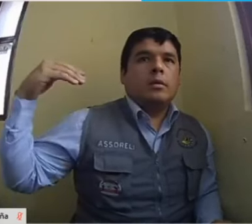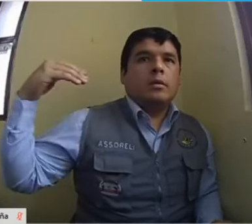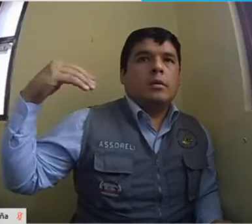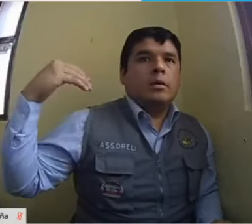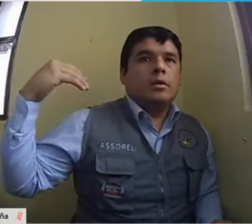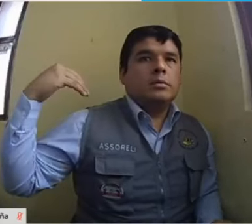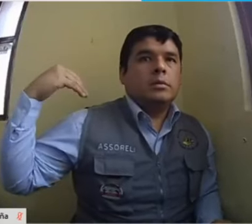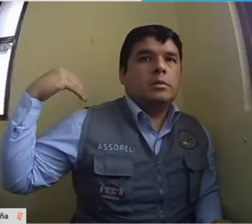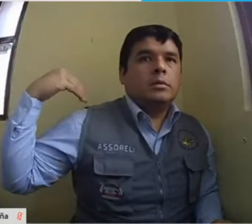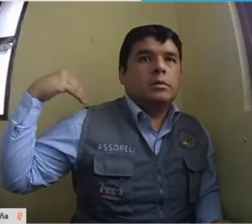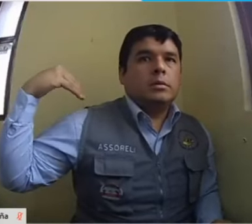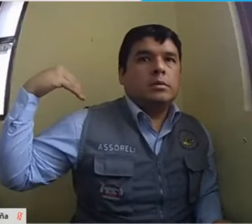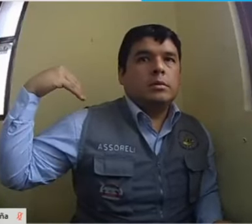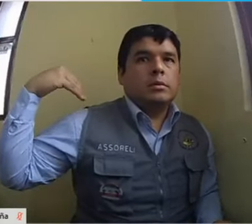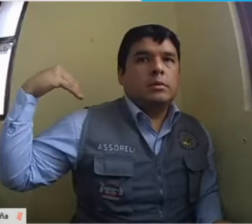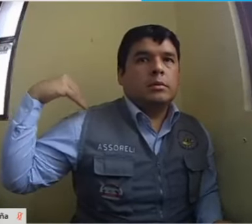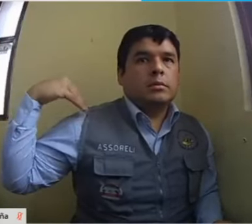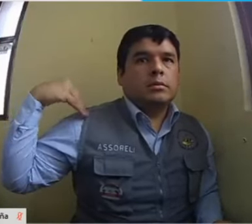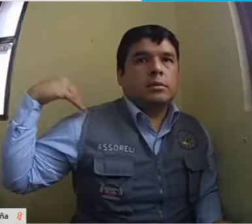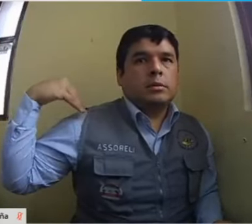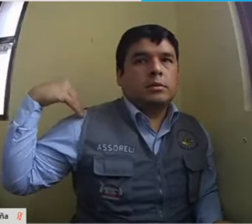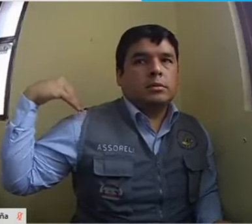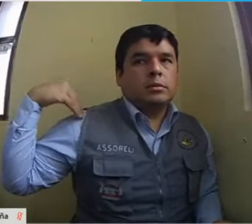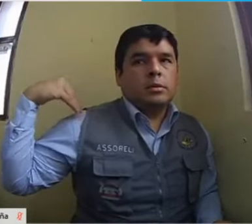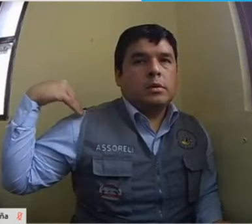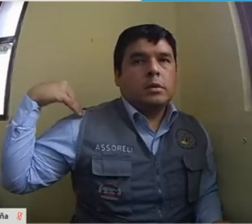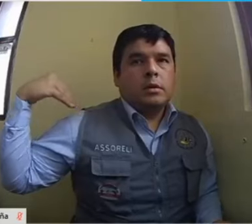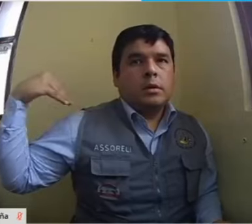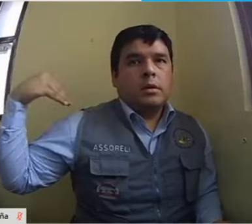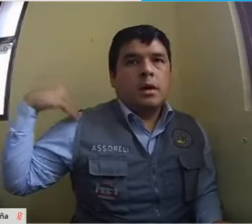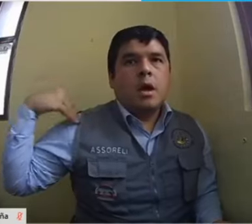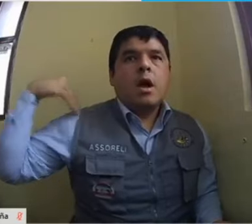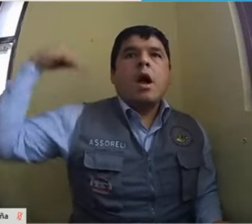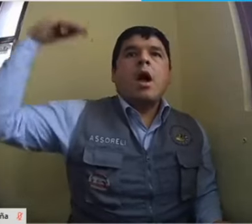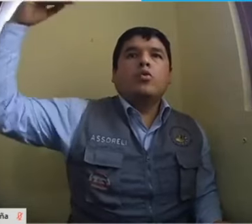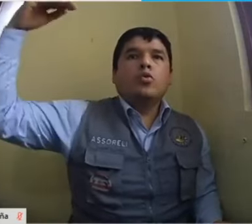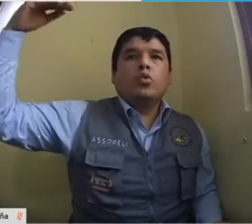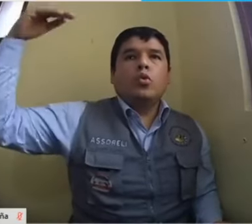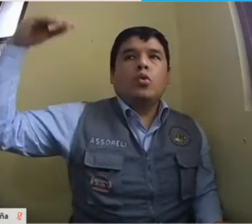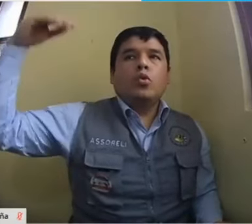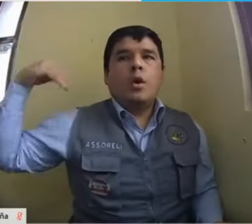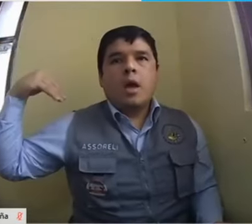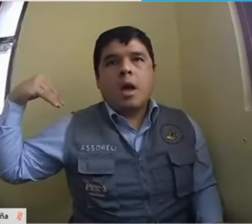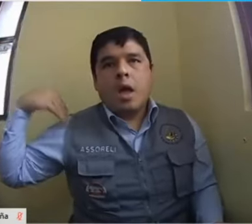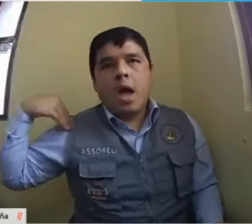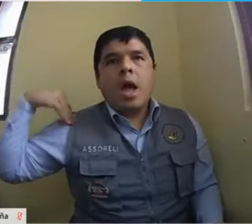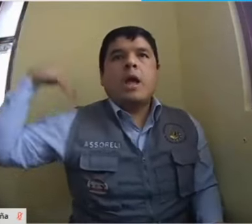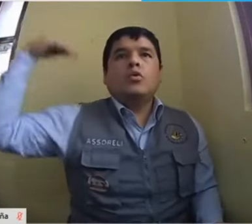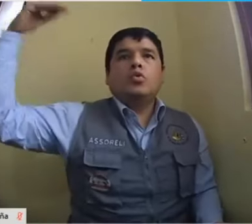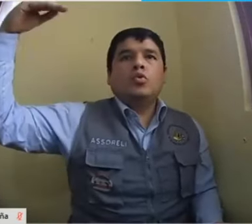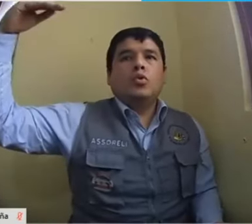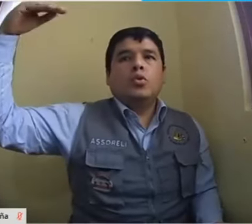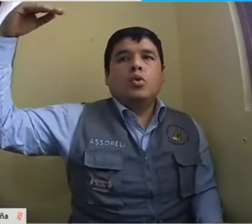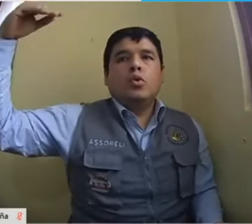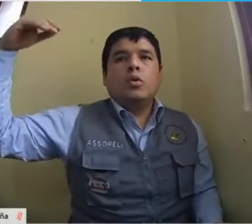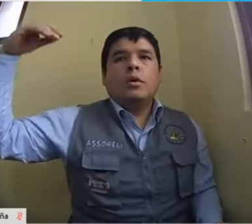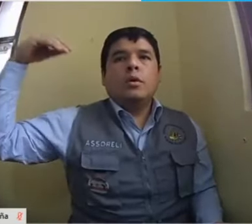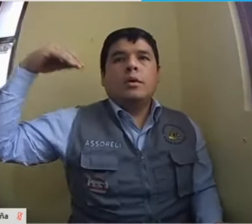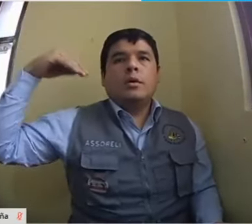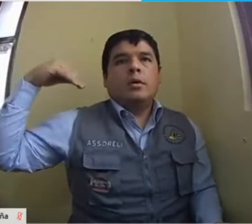Adulto, esa es la seña para adulto, del hombro hacia arriba, a la misma altura.